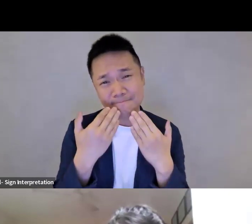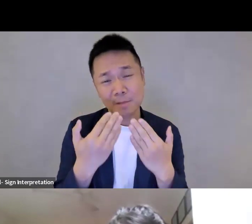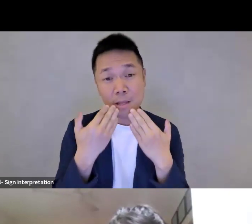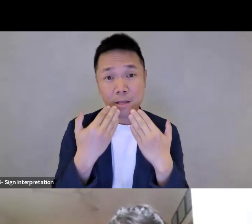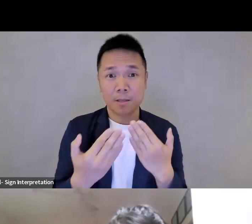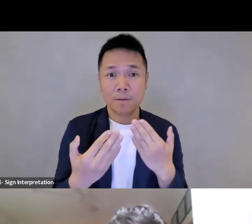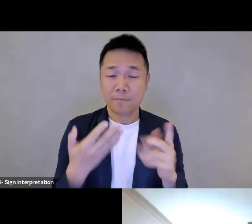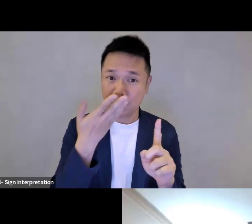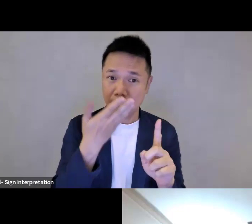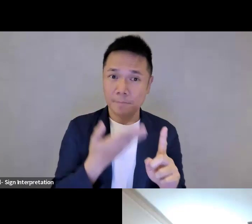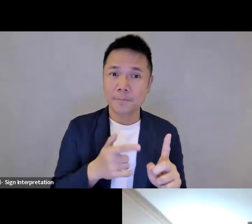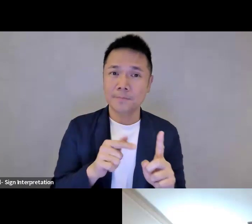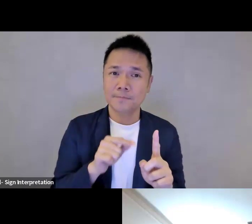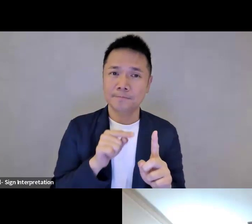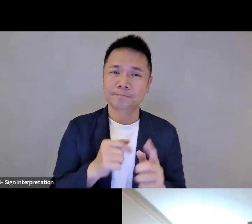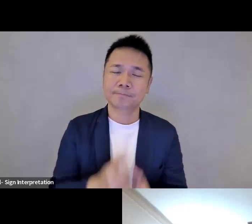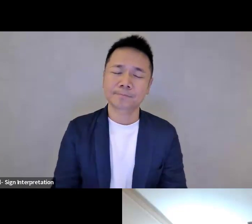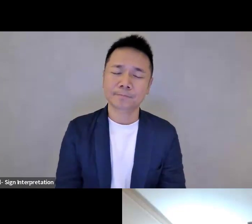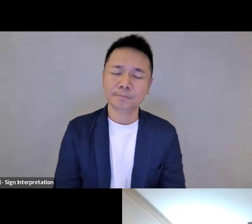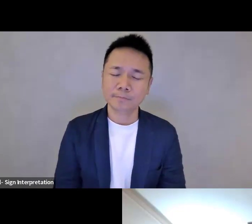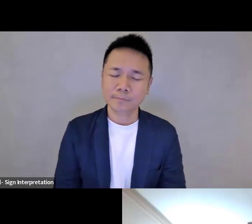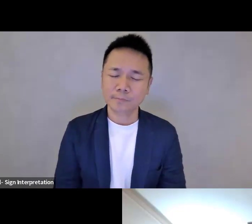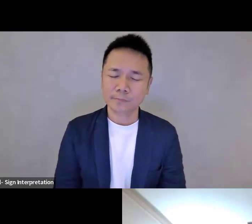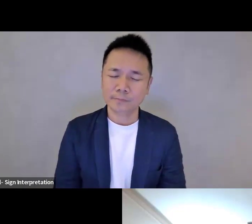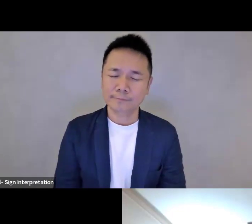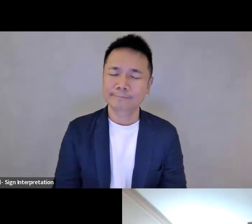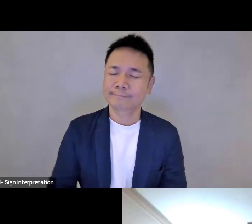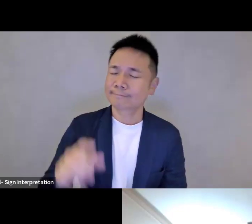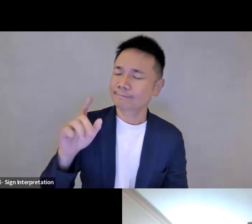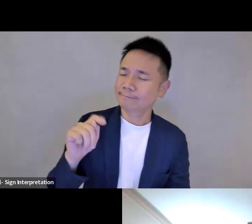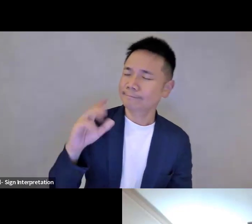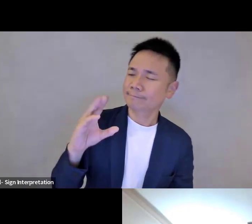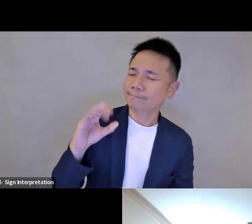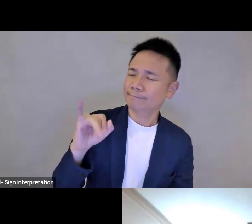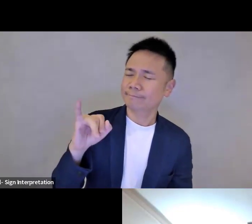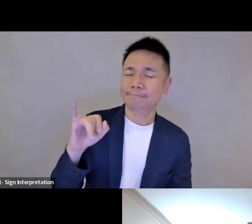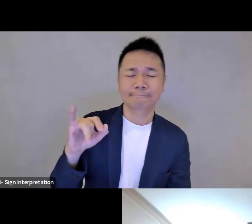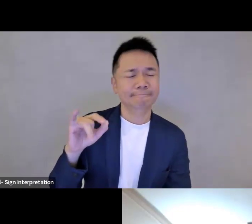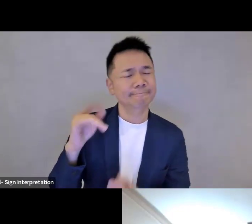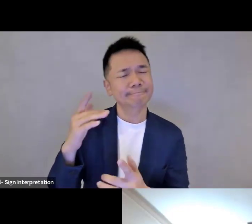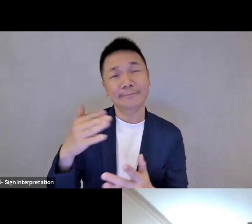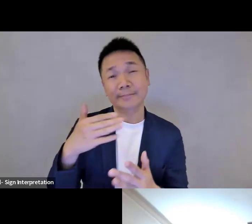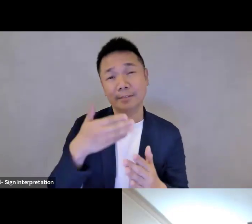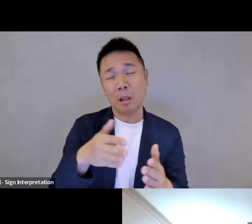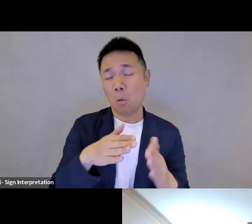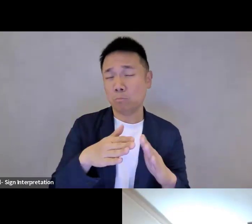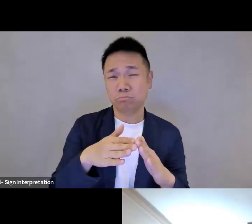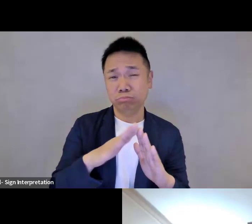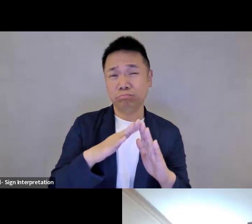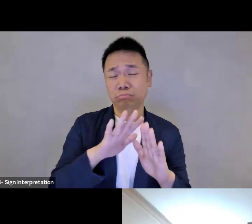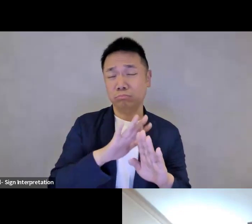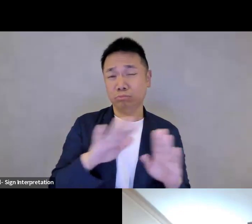远的思念你，也感谢你来去，